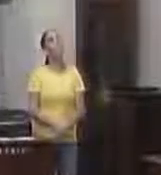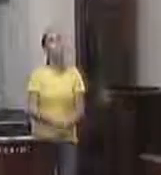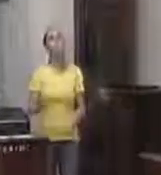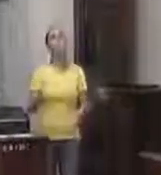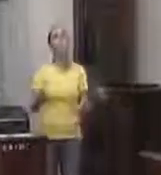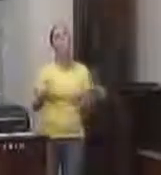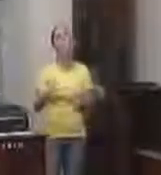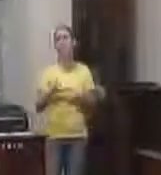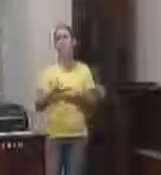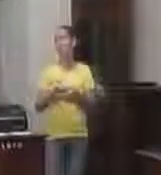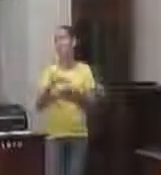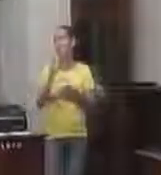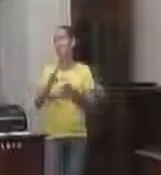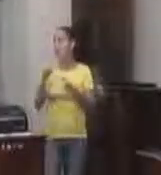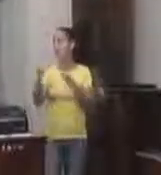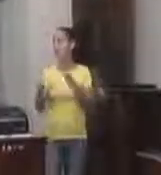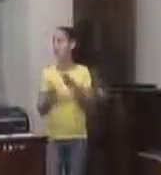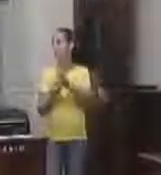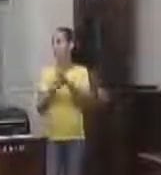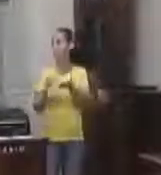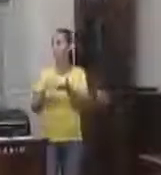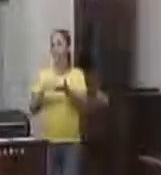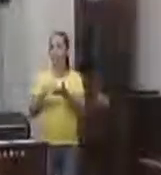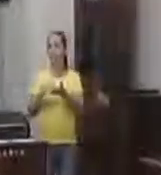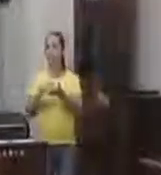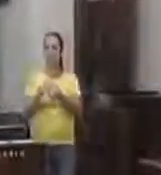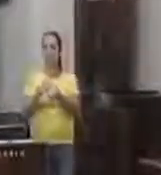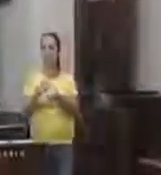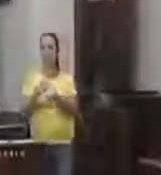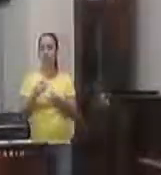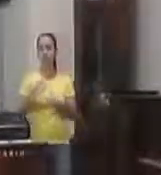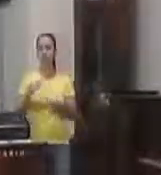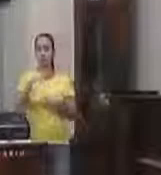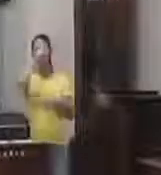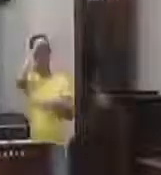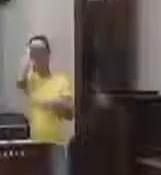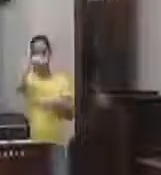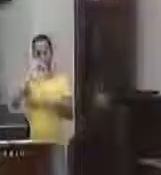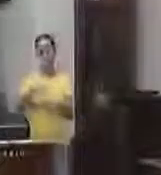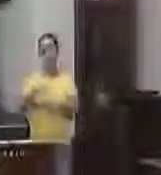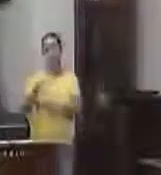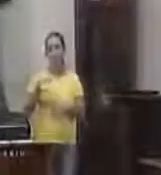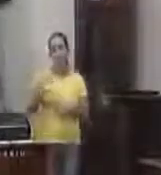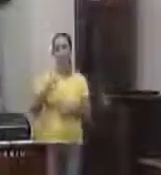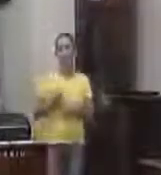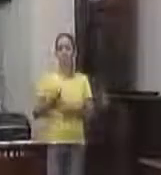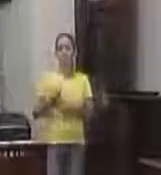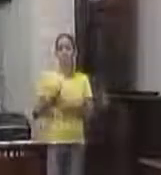Agora nós vamos ter o uso da tribuna pela secretária municipal de Fazenda, a senhora Flávia Guimarães Silva,